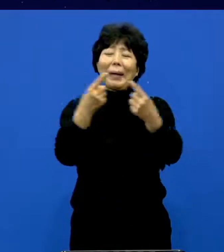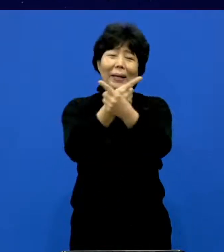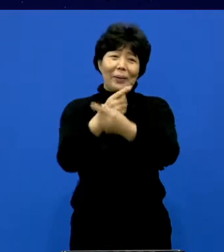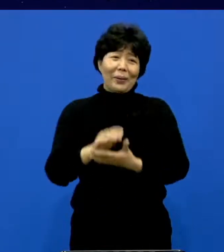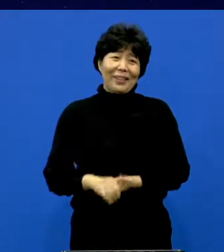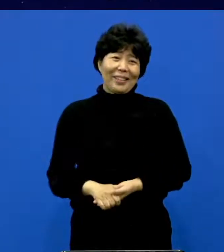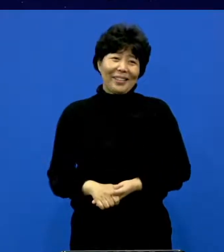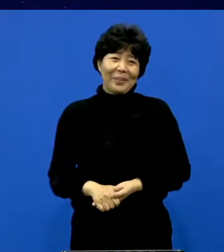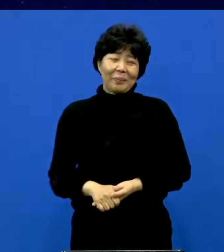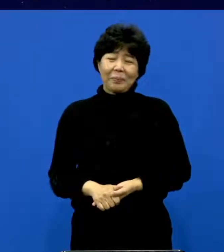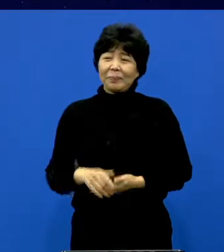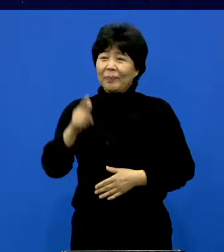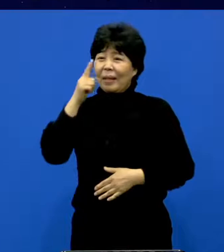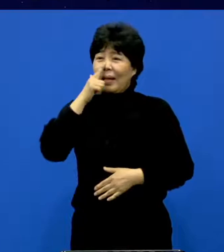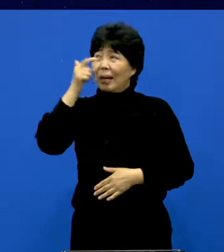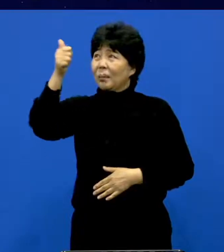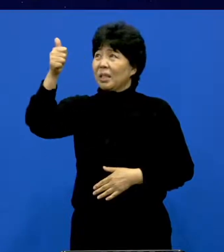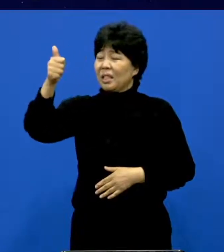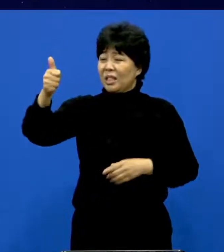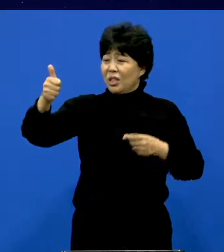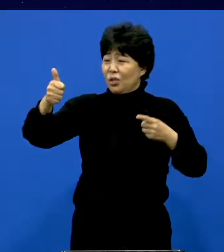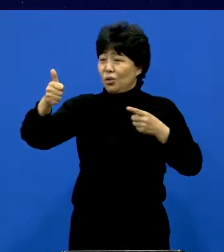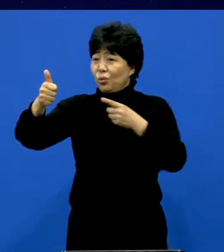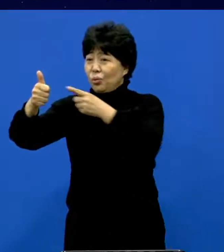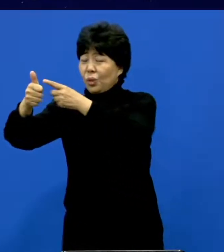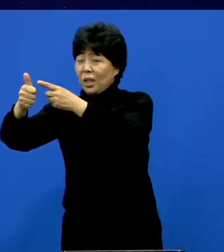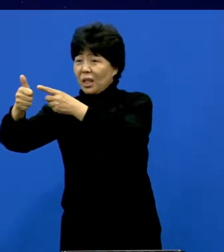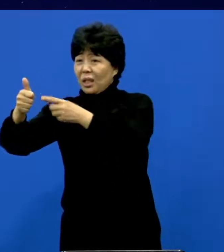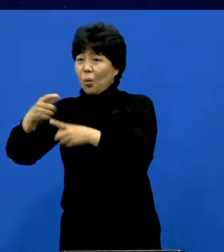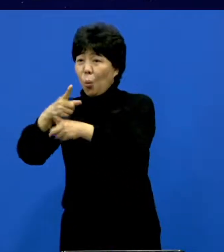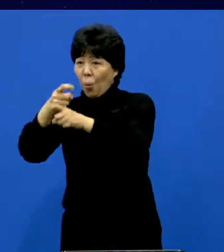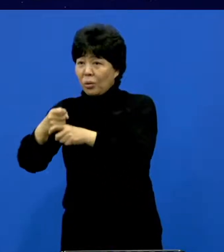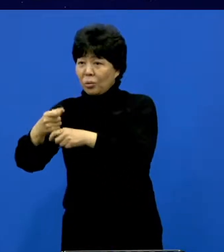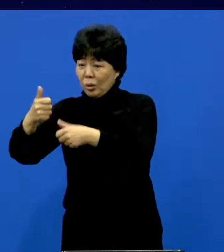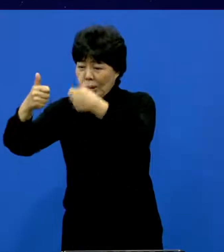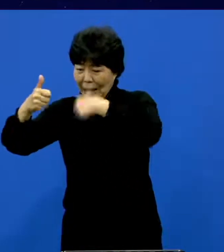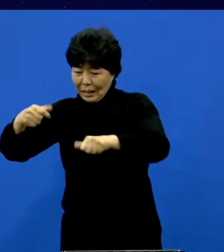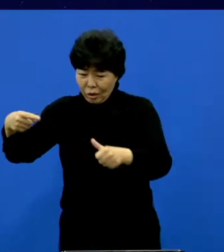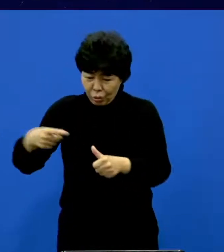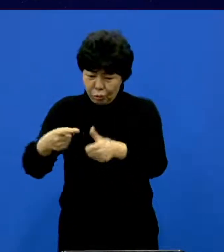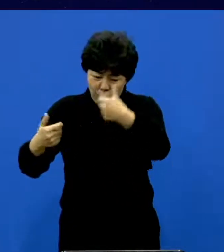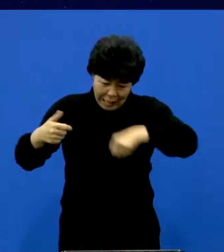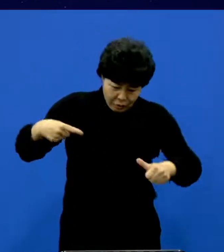속편이 나오면요, 아버지의 원수를 죽인 아버지의 아들이 또 주인공이 되는 거예요.